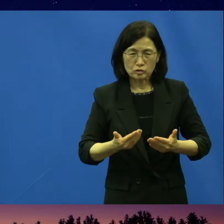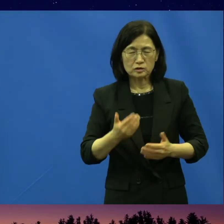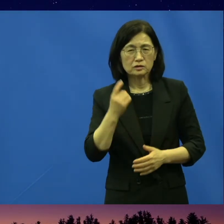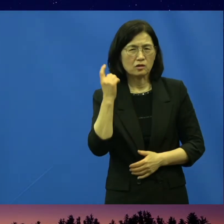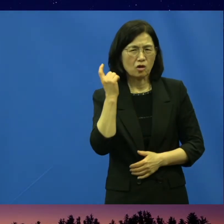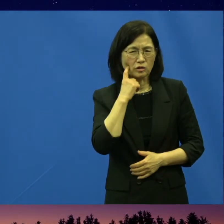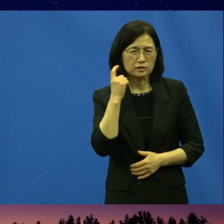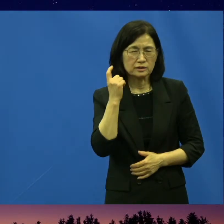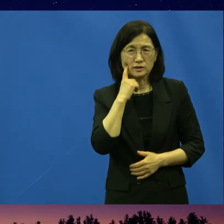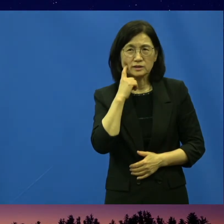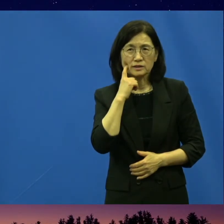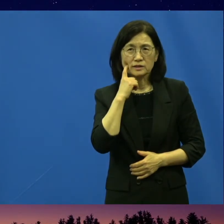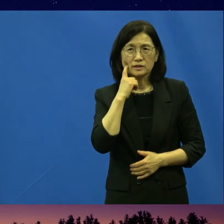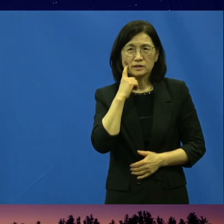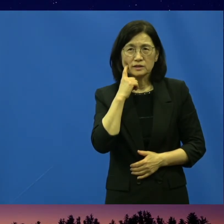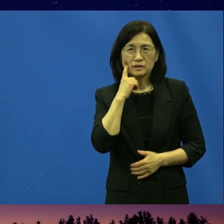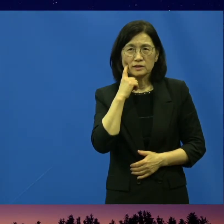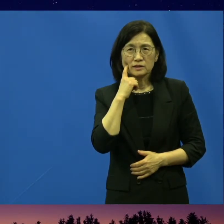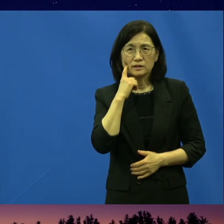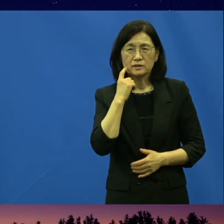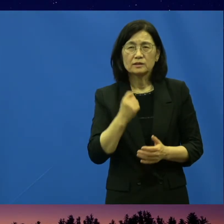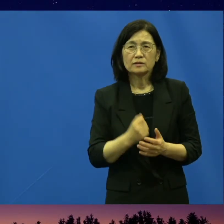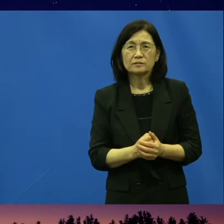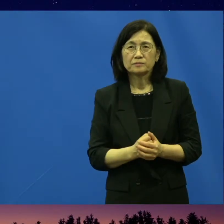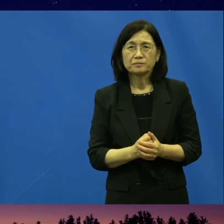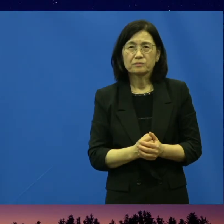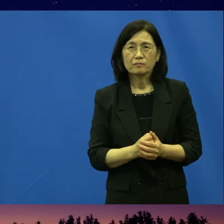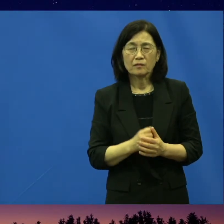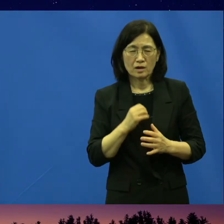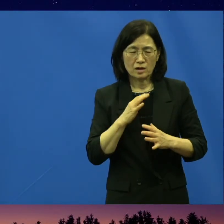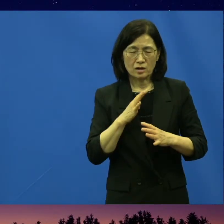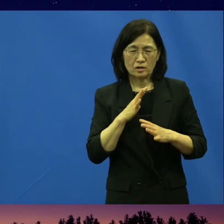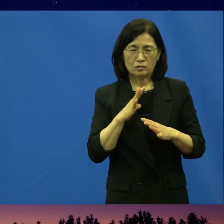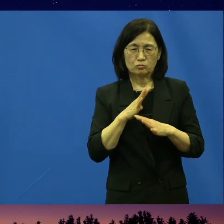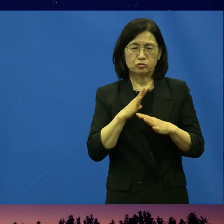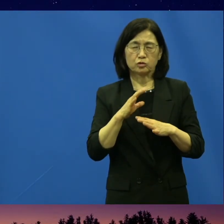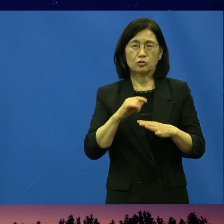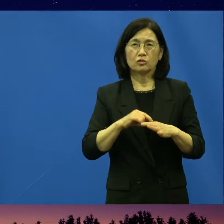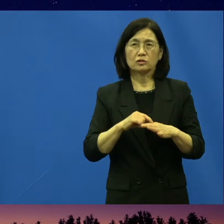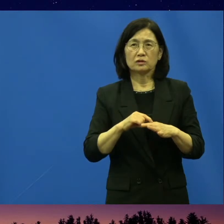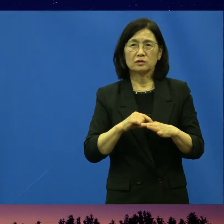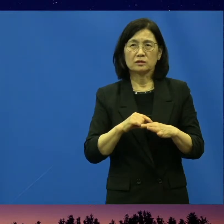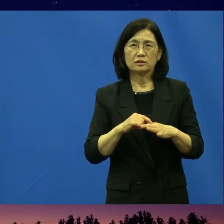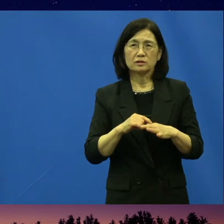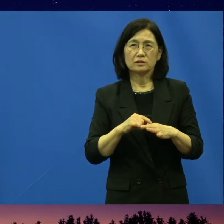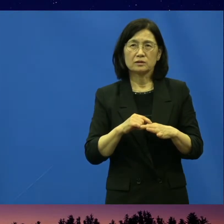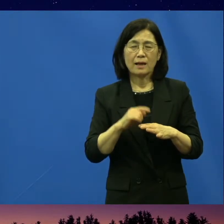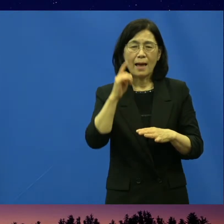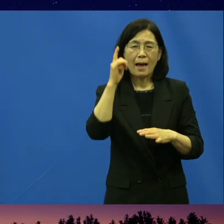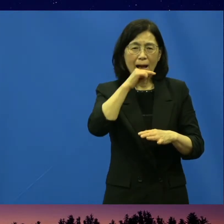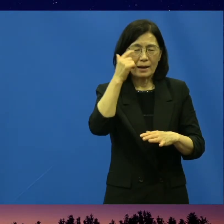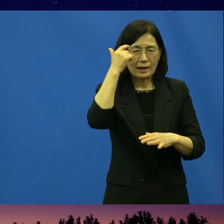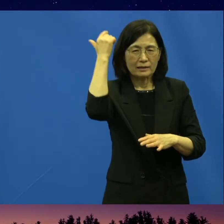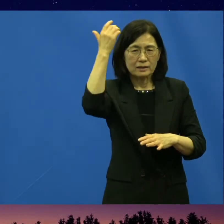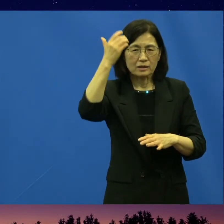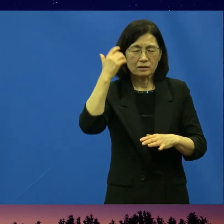거짓입니다. 두려움은 일종의 무의식적인 습관이기도 해요. 악한 영이 속이는 거죠.